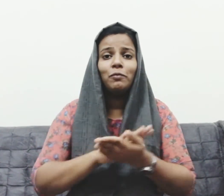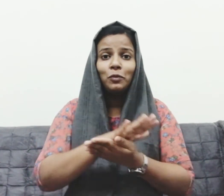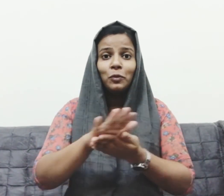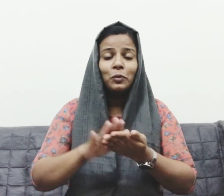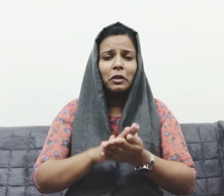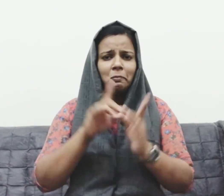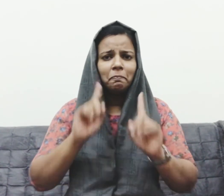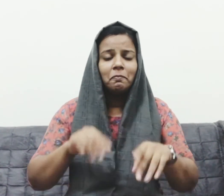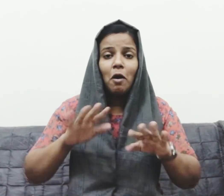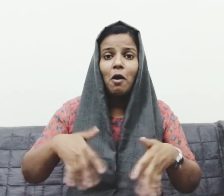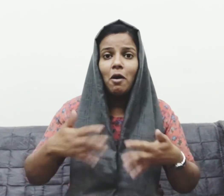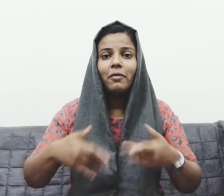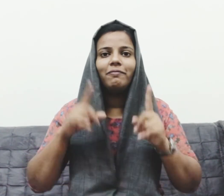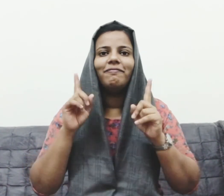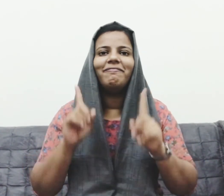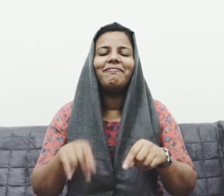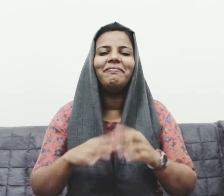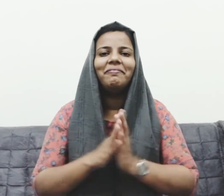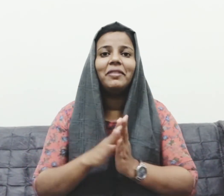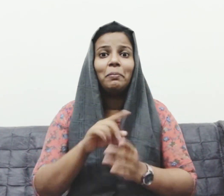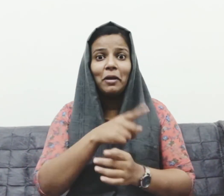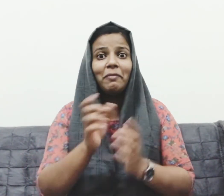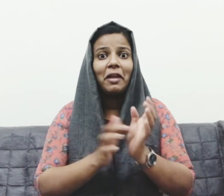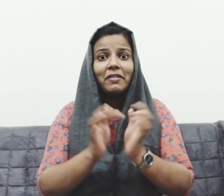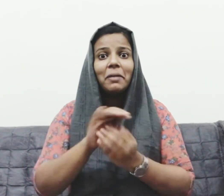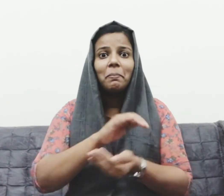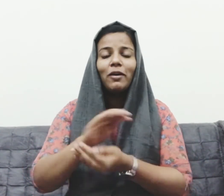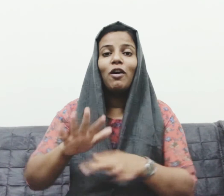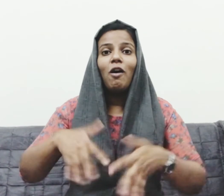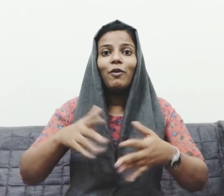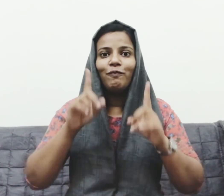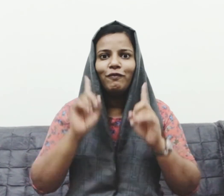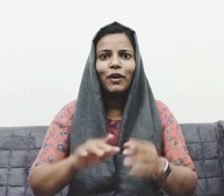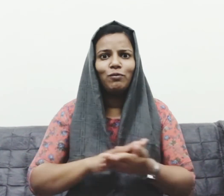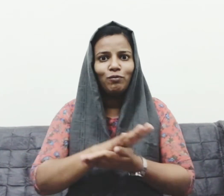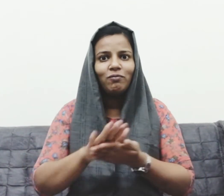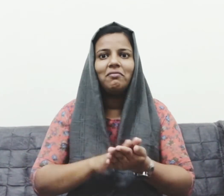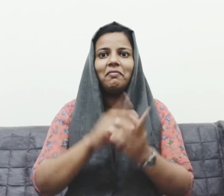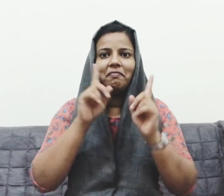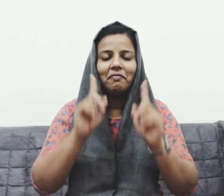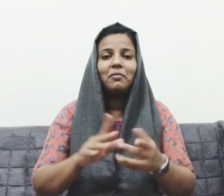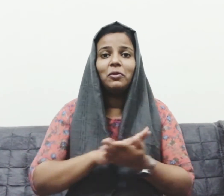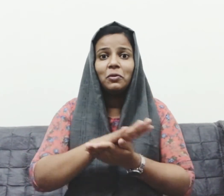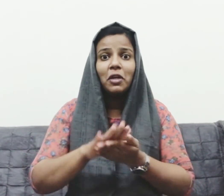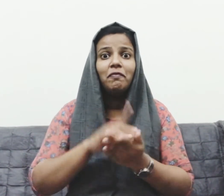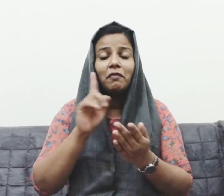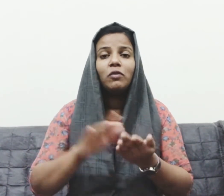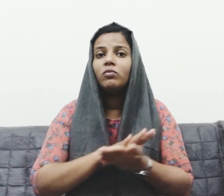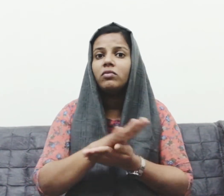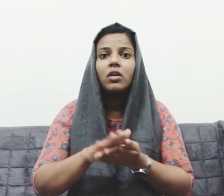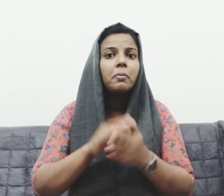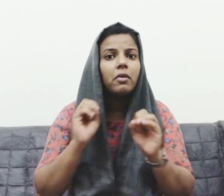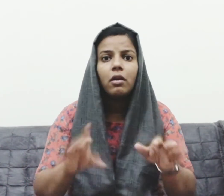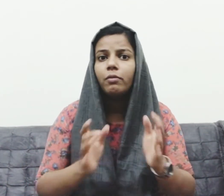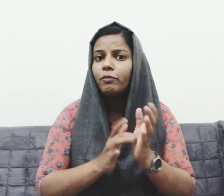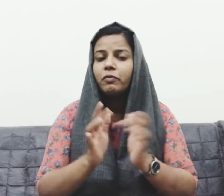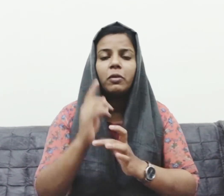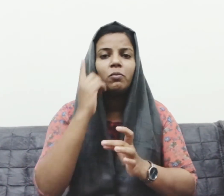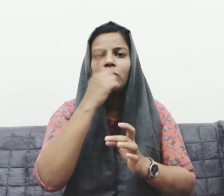പ്രാപിപ്പാൻ ഉത്സാഹിപ്പിൻ. നമുക്ക് ഉത്സാഹം വേണം, ദൈവമക്കൾക്ക് ഉത്സാഹം വേണം ശുദ്ധീകരണം പ്രാപിപ്പാൻ. കാരണം എന്നാ? ശുദ്ധീകരണം കൂടാതെ ആരും